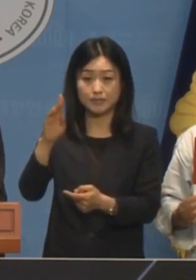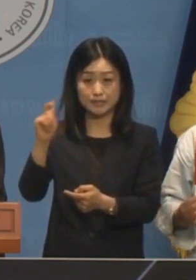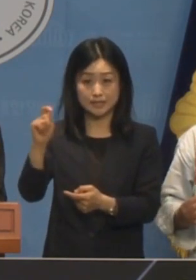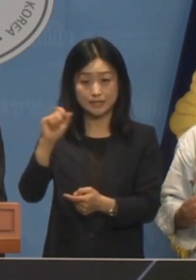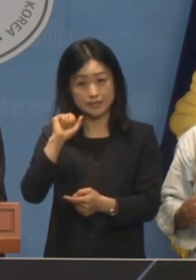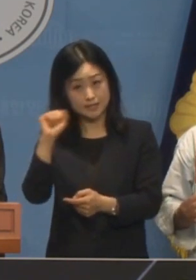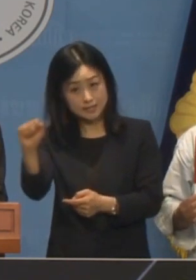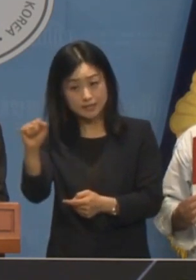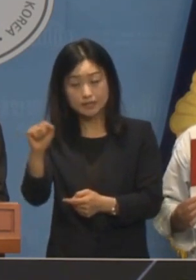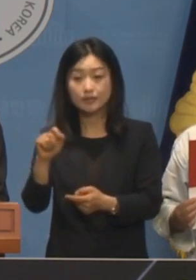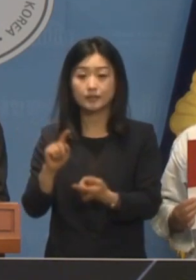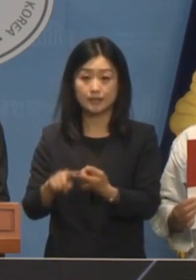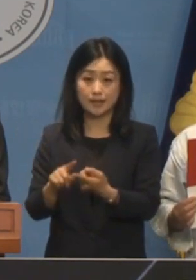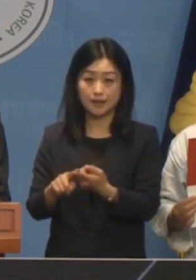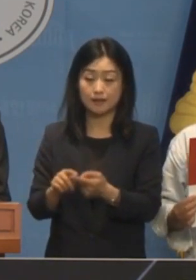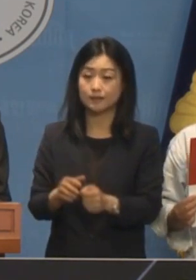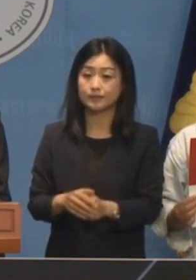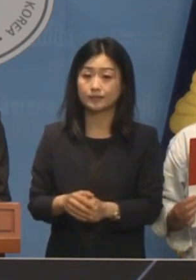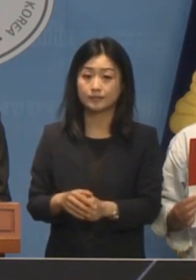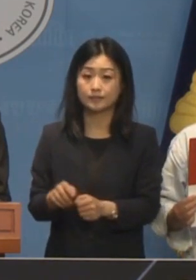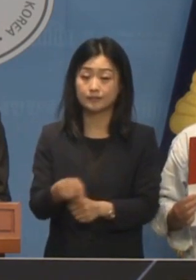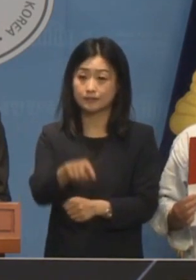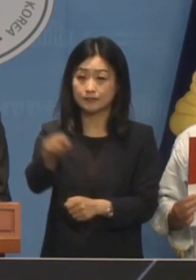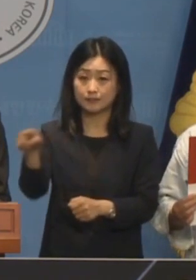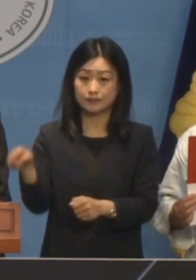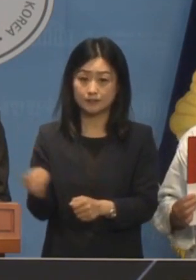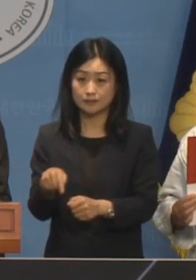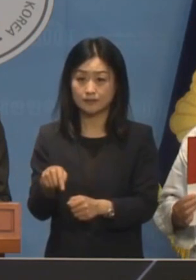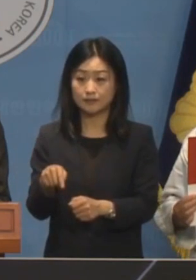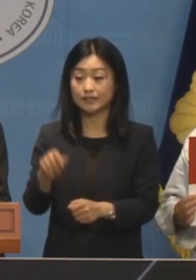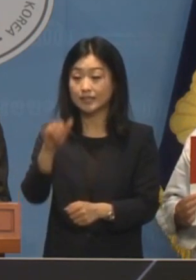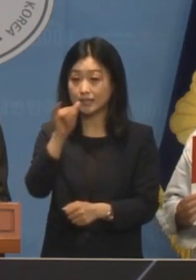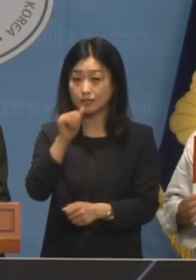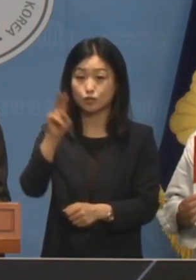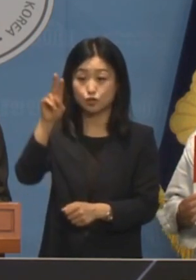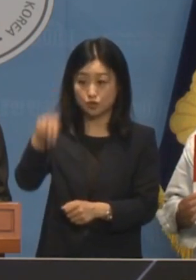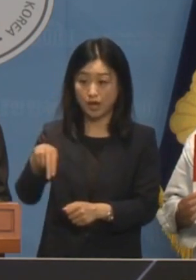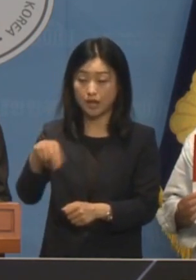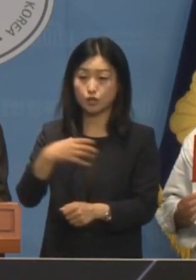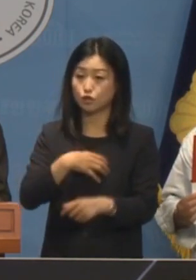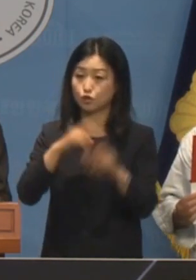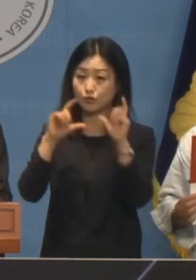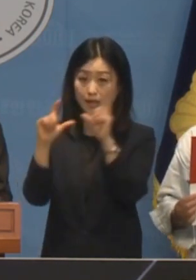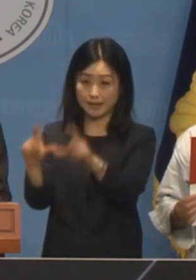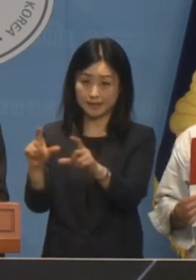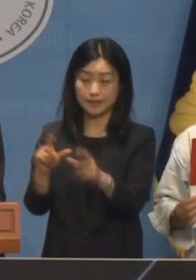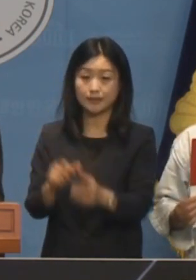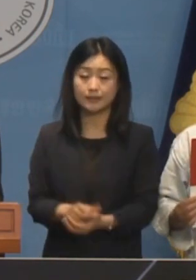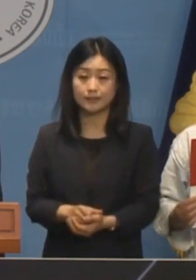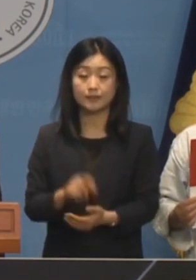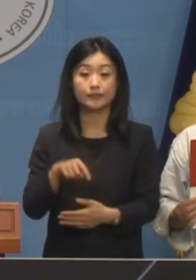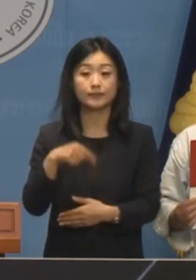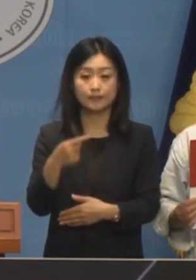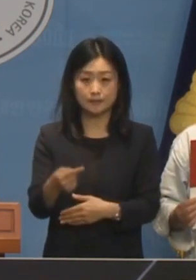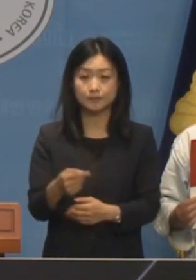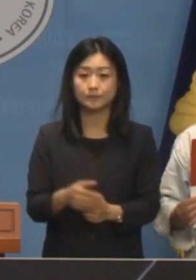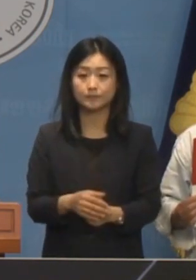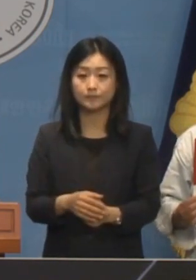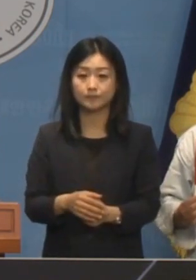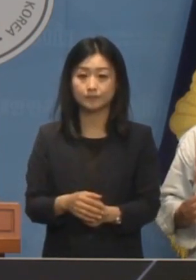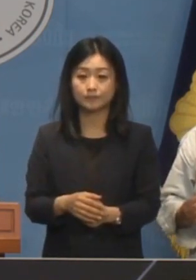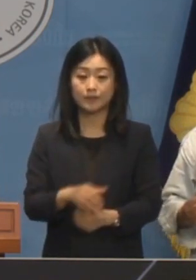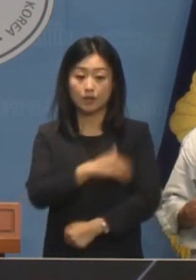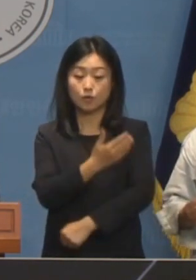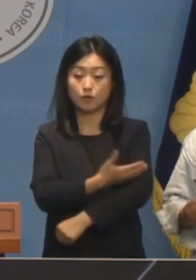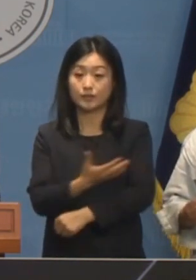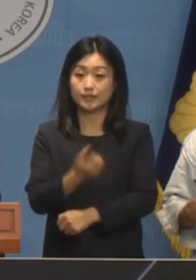맹목적 성주류와 친차별금지법 지향성을 보이고 있는 유엔을 강력히 규탄한다. 하나, 우리는 주권국가인